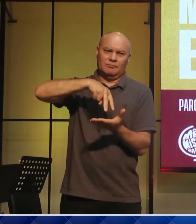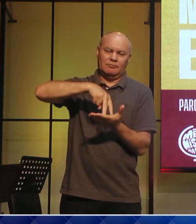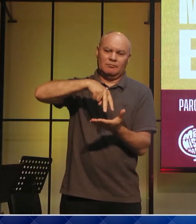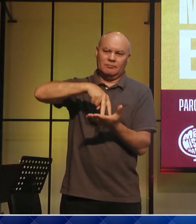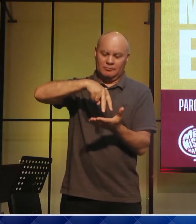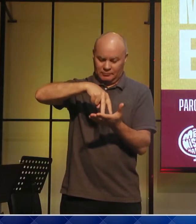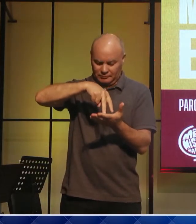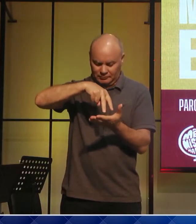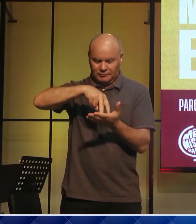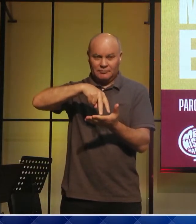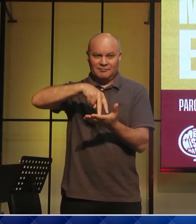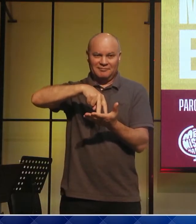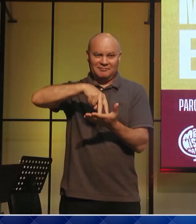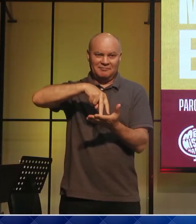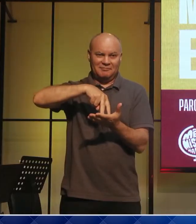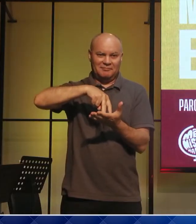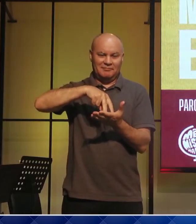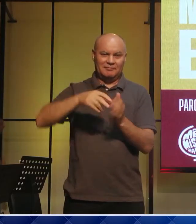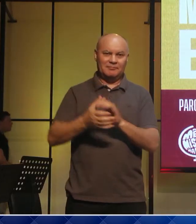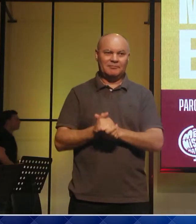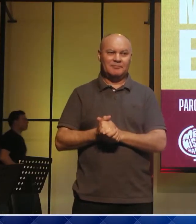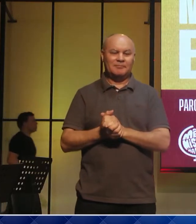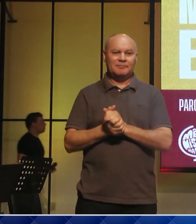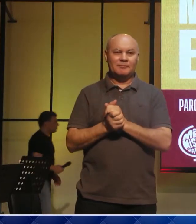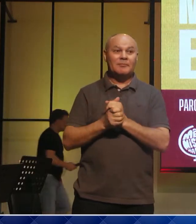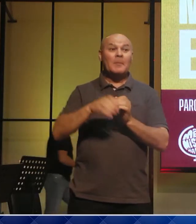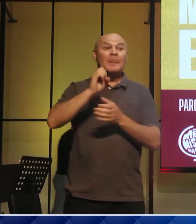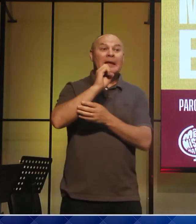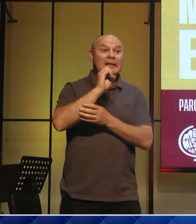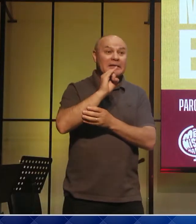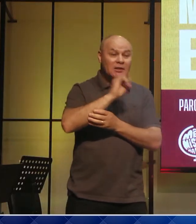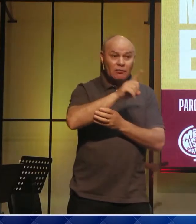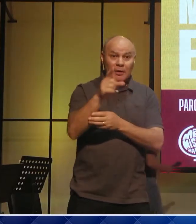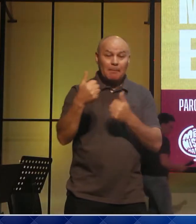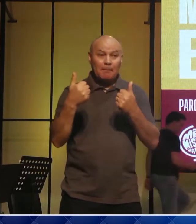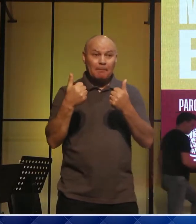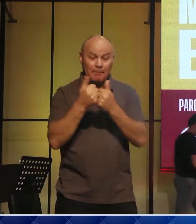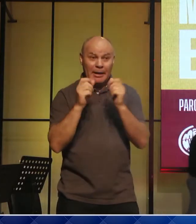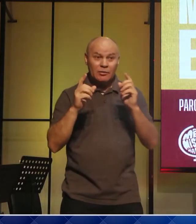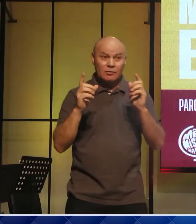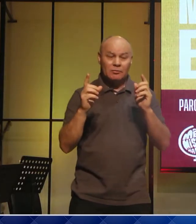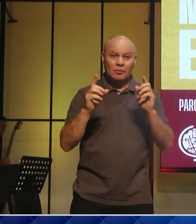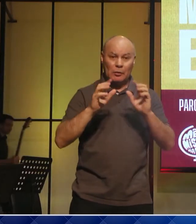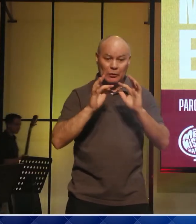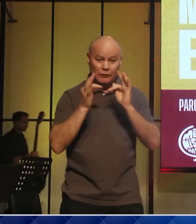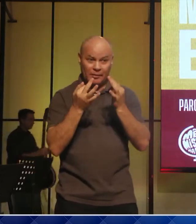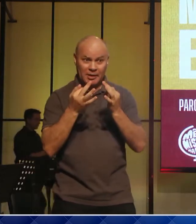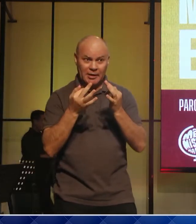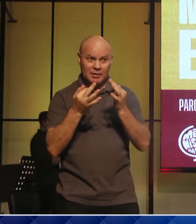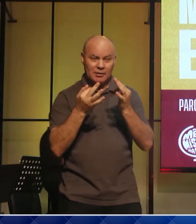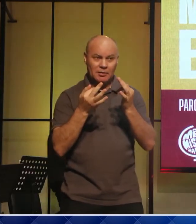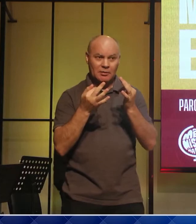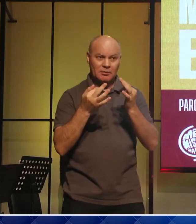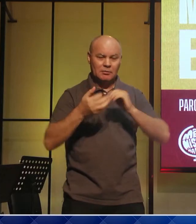você puder, estiver perto da sua família, primeiro. Eu não quero ver nenhuma